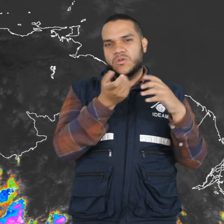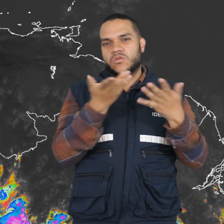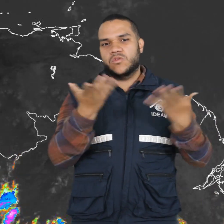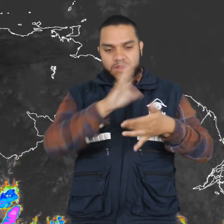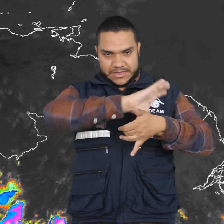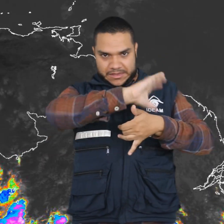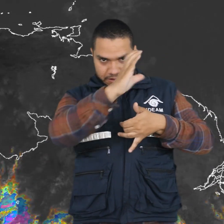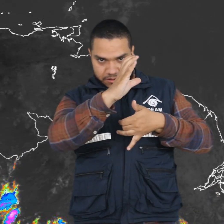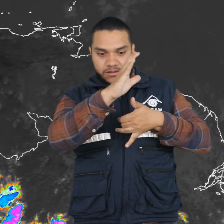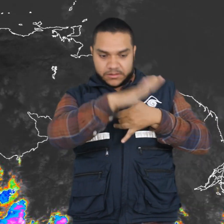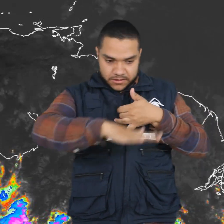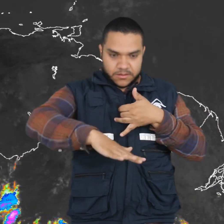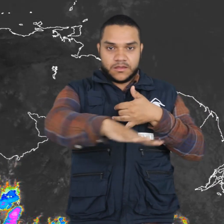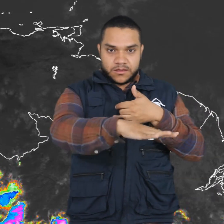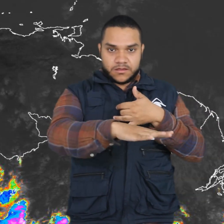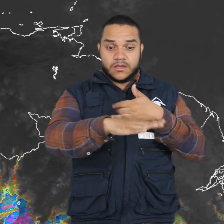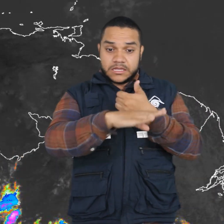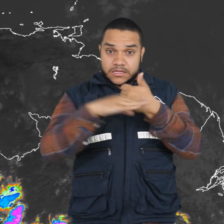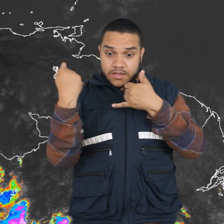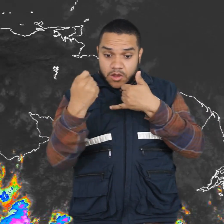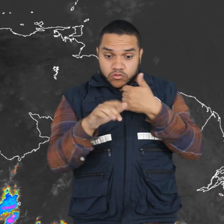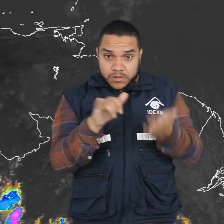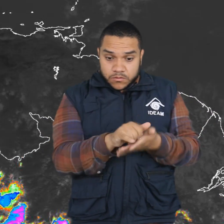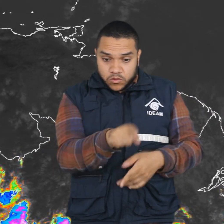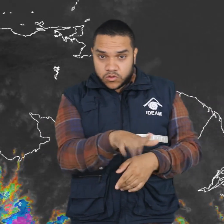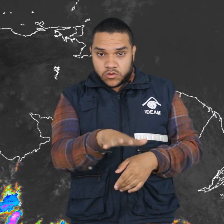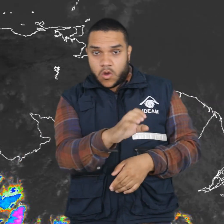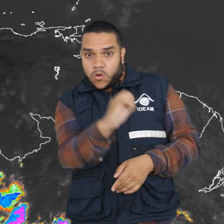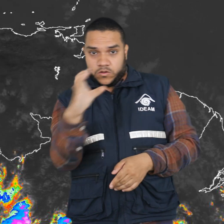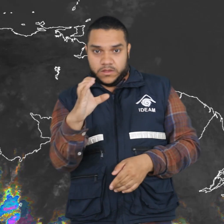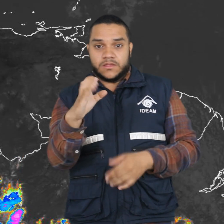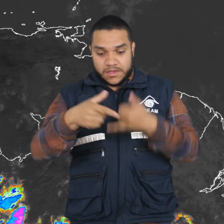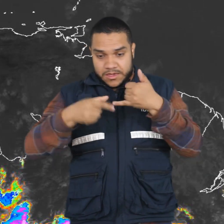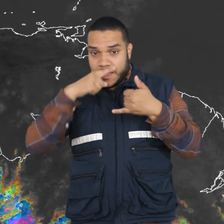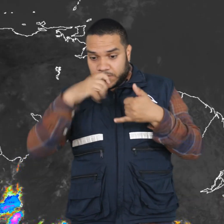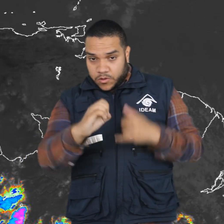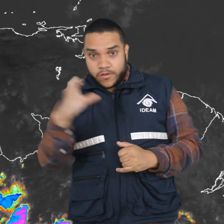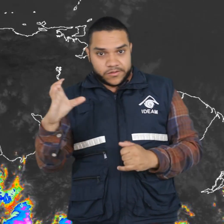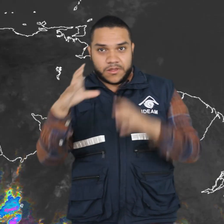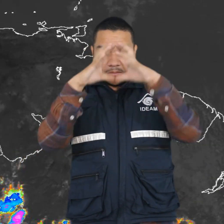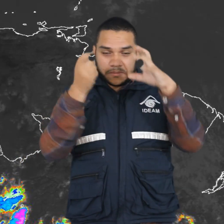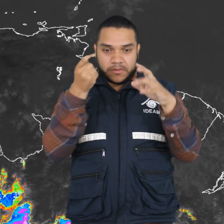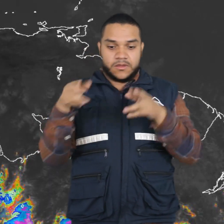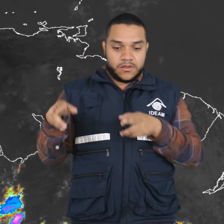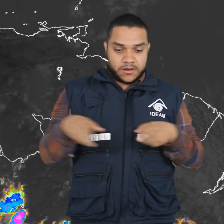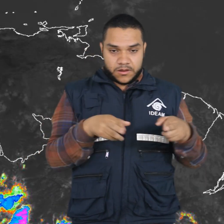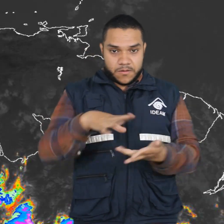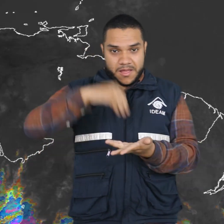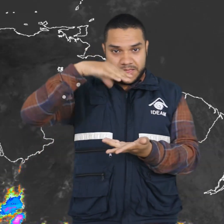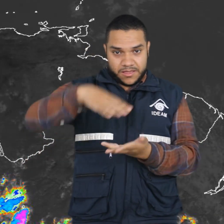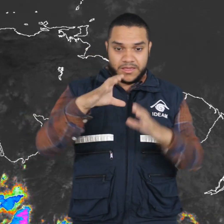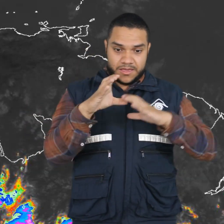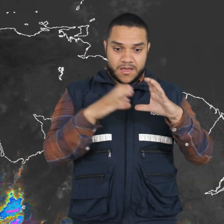zonas del Caribe colombiano, el occidente de los Llanos y el occidente de la región amazónica y a lo largo de los valles de los ríos